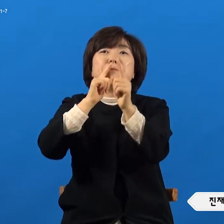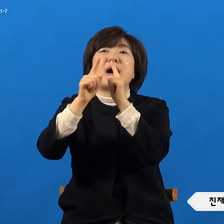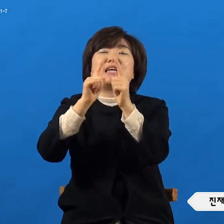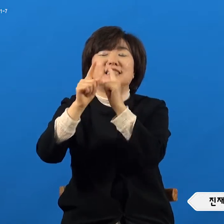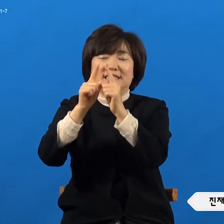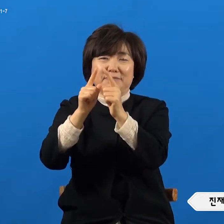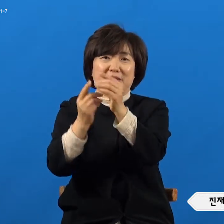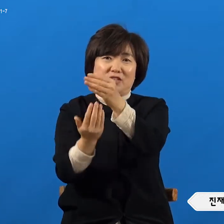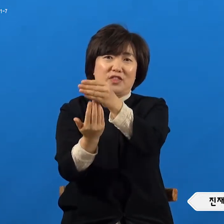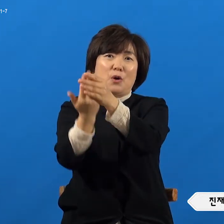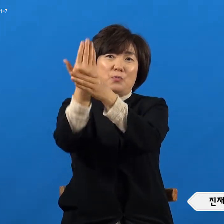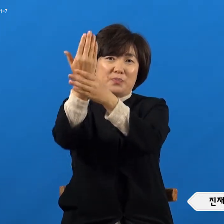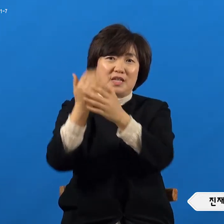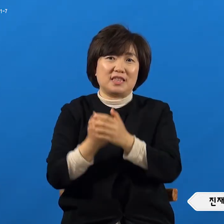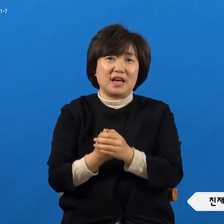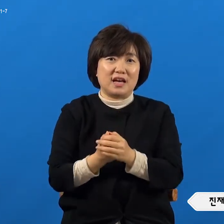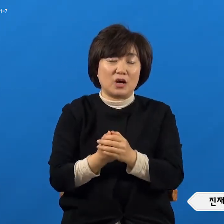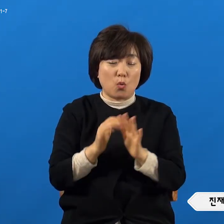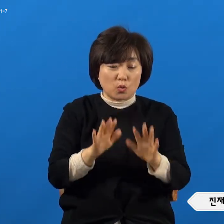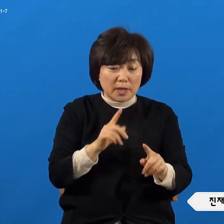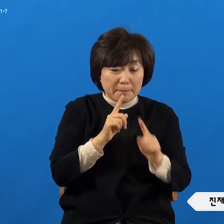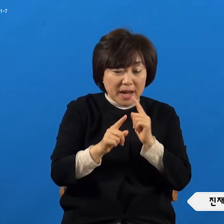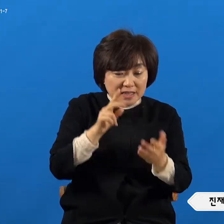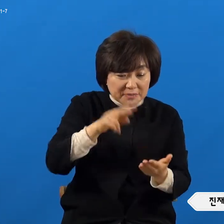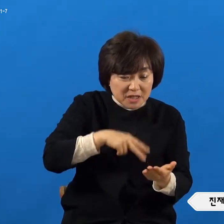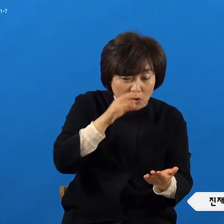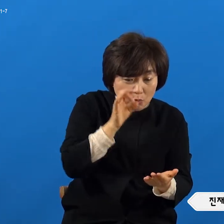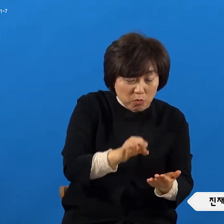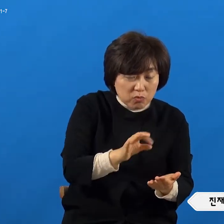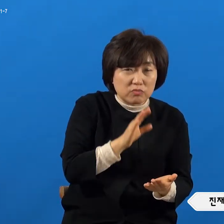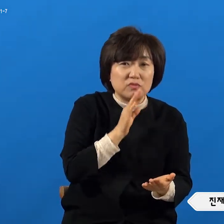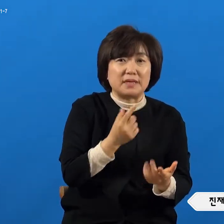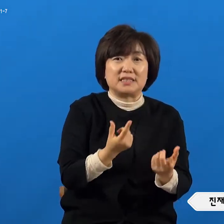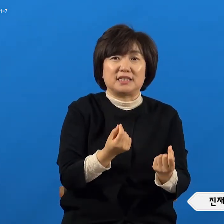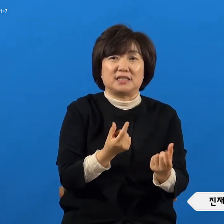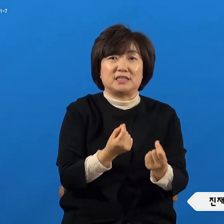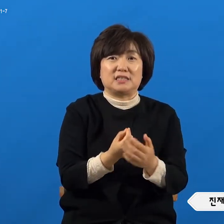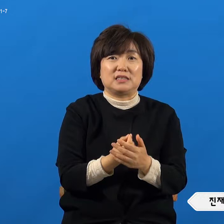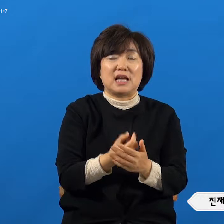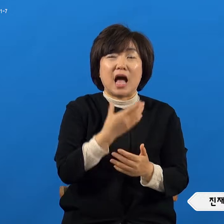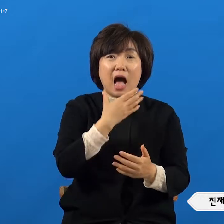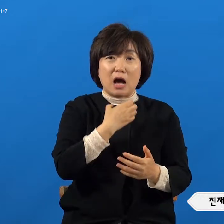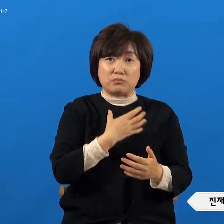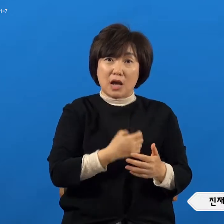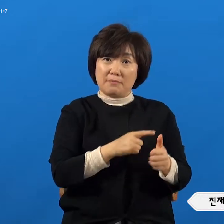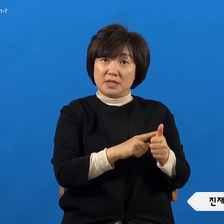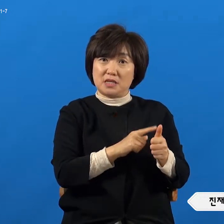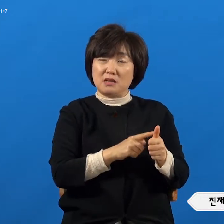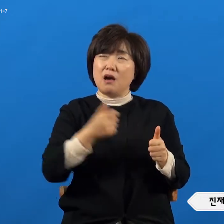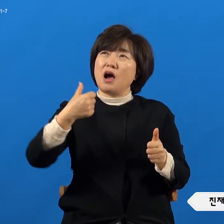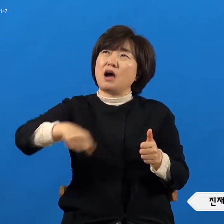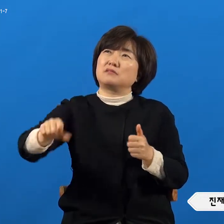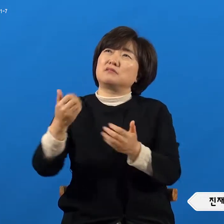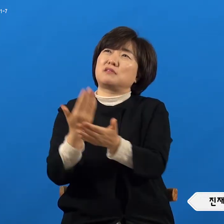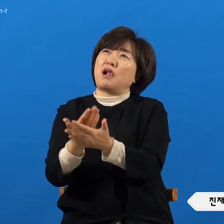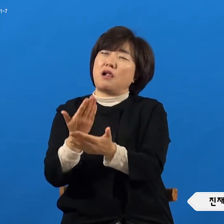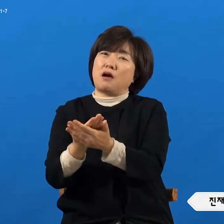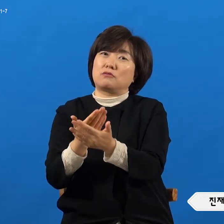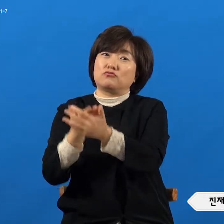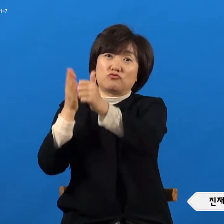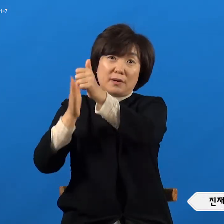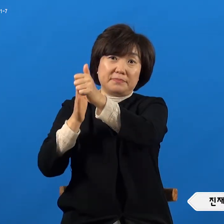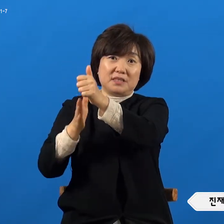시작합니다. 오늘 본문에 있는 말씀도 마찬가지입니다. 오늘 아브라함이 후사를 구했습니다. 그러나